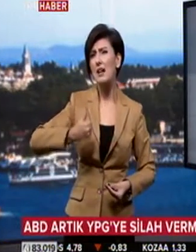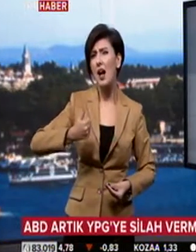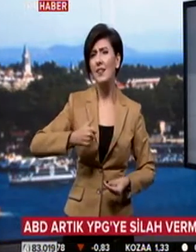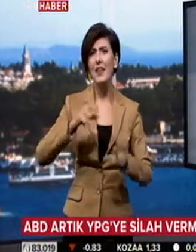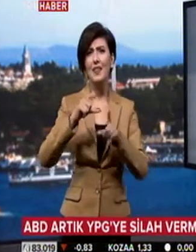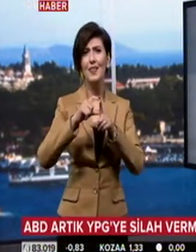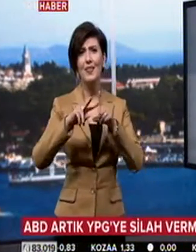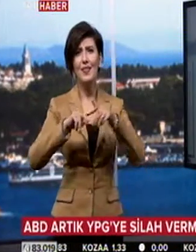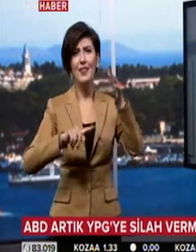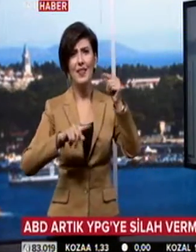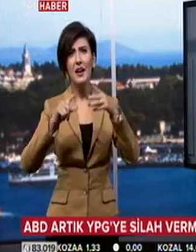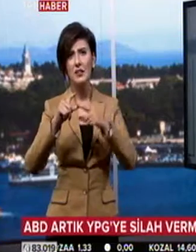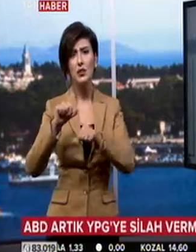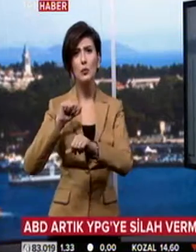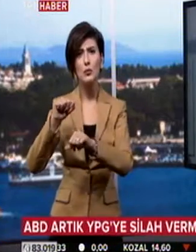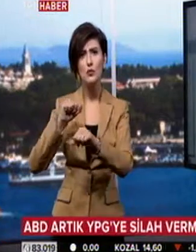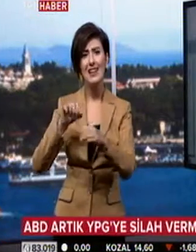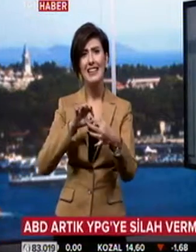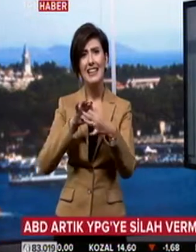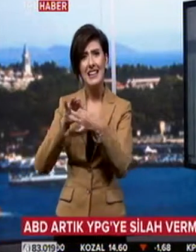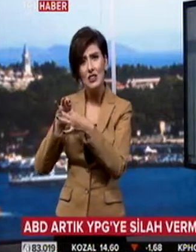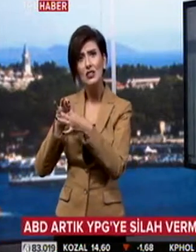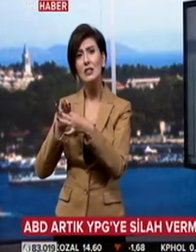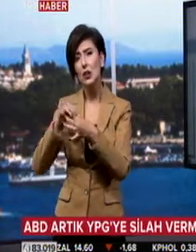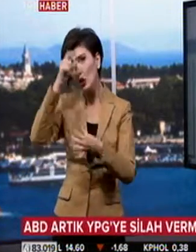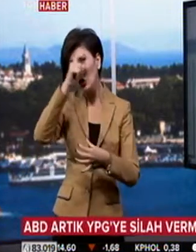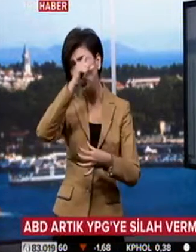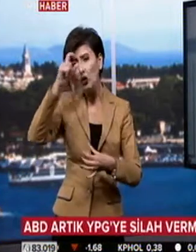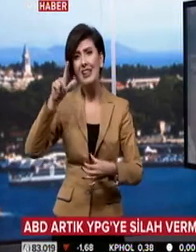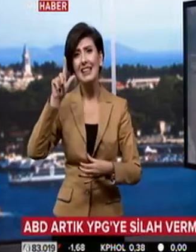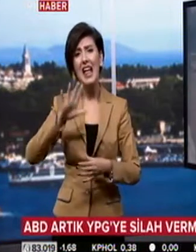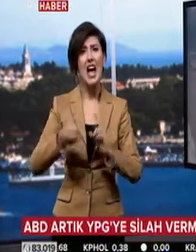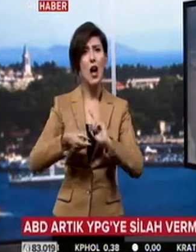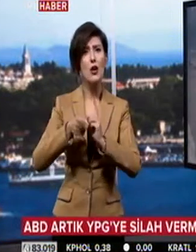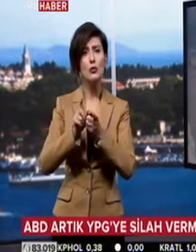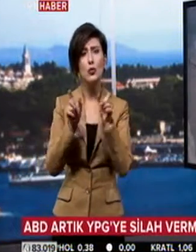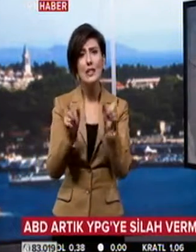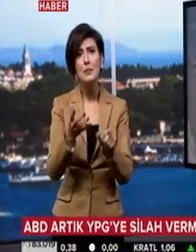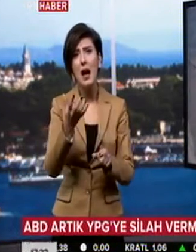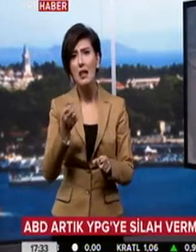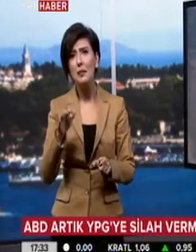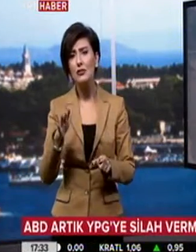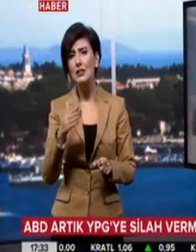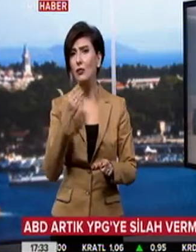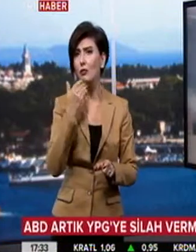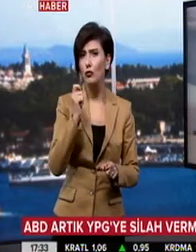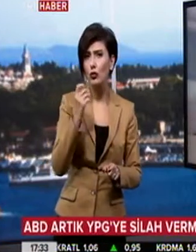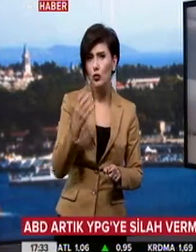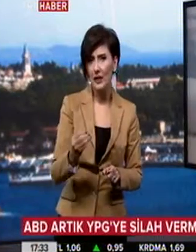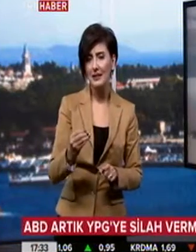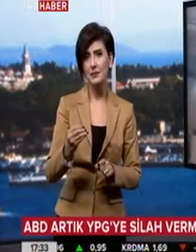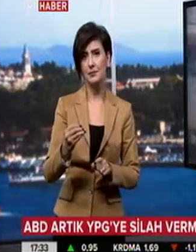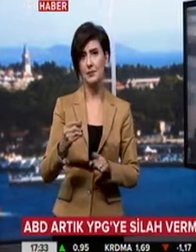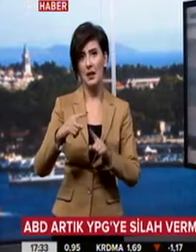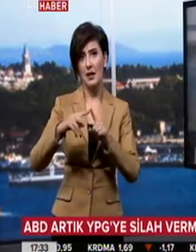Bakan Bilgiç, DAEŞ'le mücadeleye ilişkinde Türkiye'nin gerekli her türlü tedbiri alabileceğini